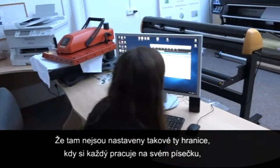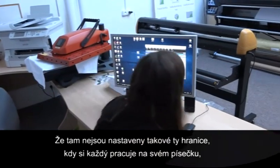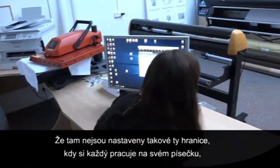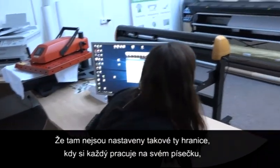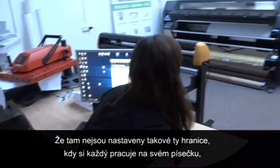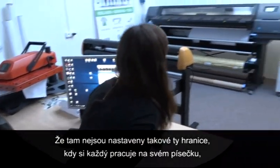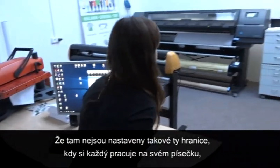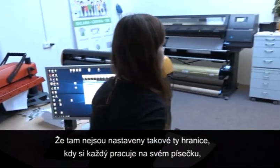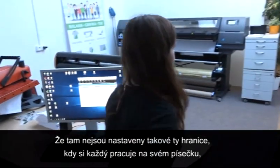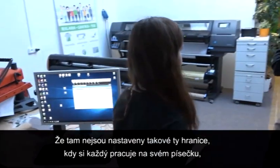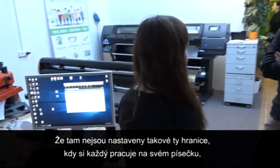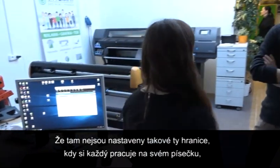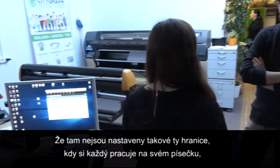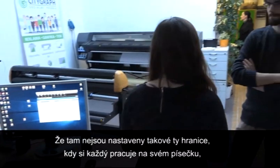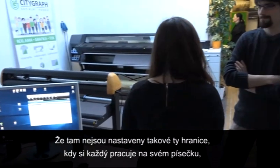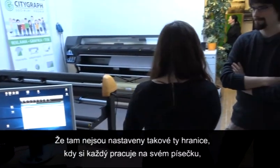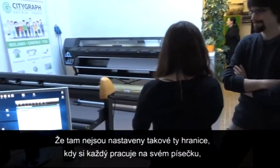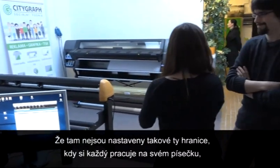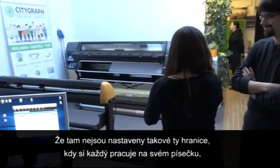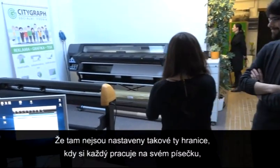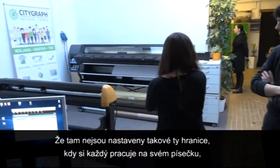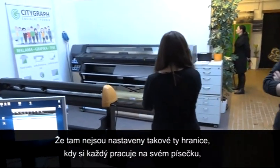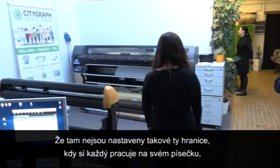to není taková, že tam nejsou nastaveny takové ty hranice, kdy si každý pracuje na tom